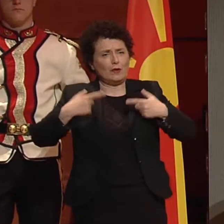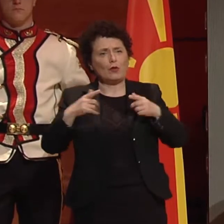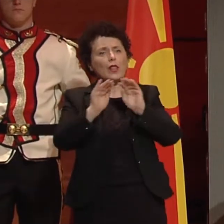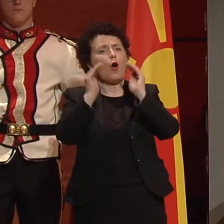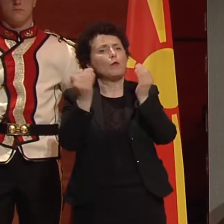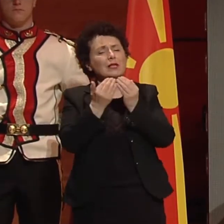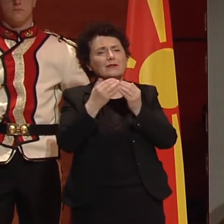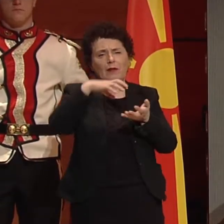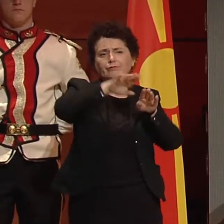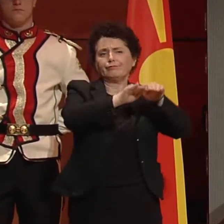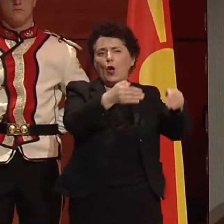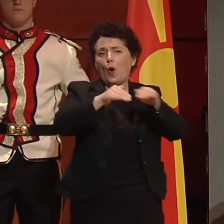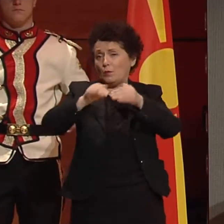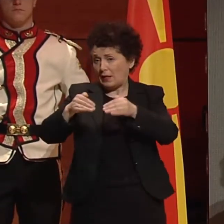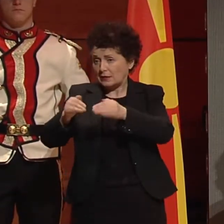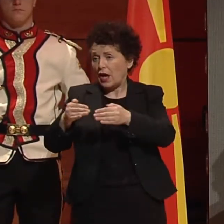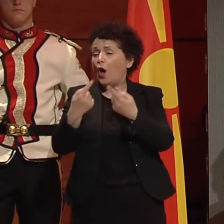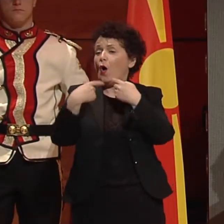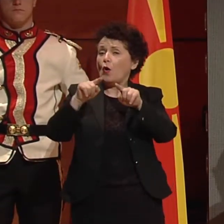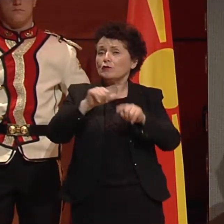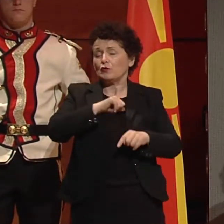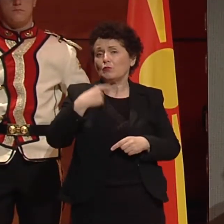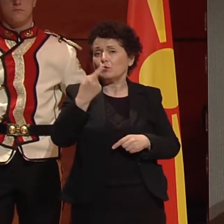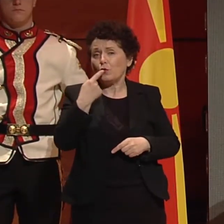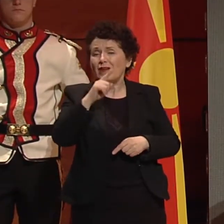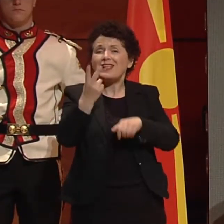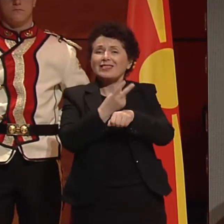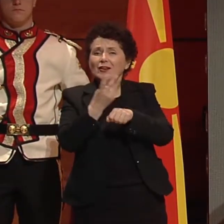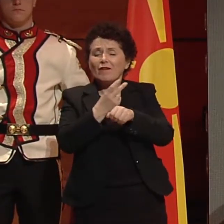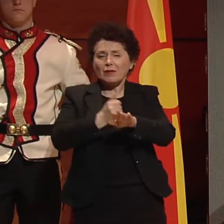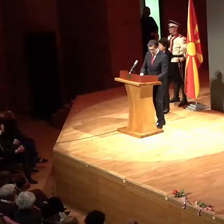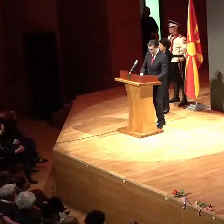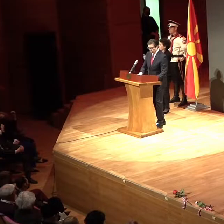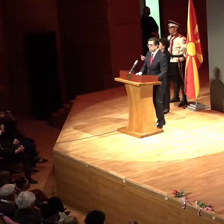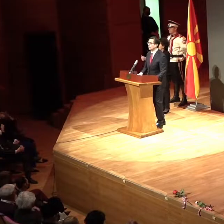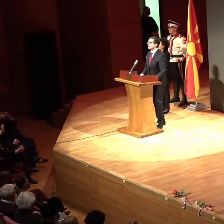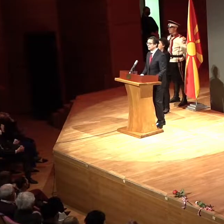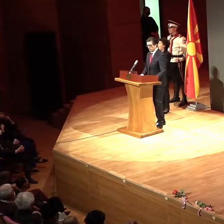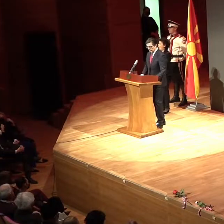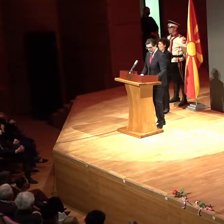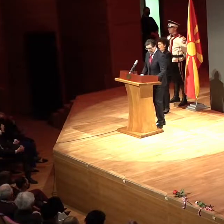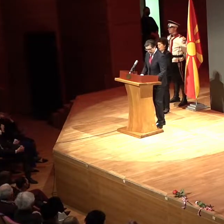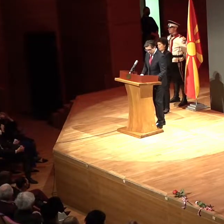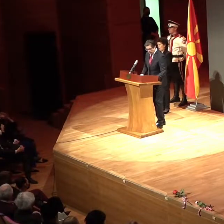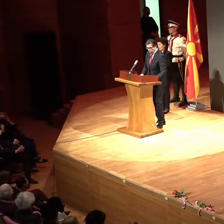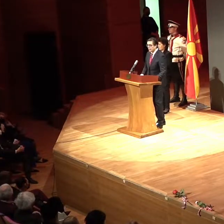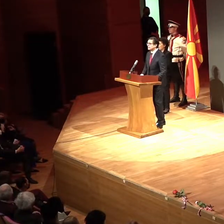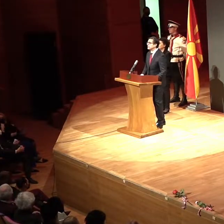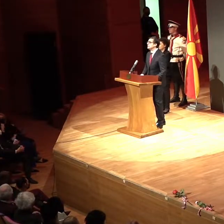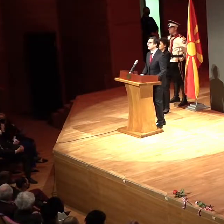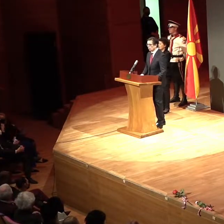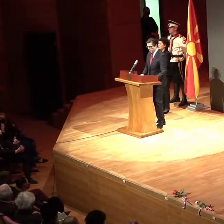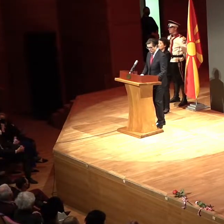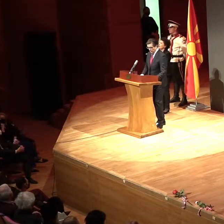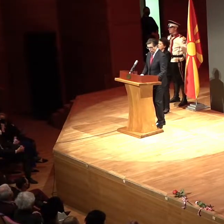обштествени сфери. Освен што зборуваат за државните приоритети, одликувањата потврдуваат